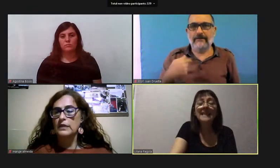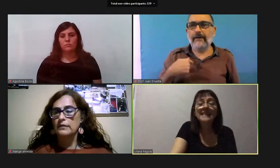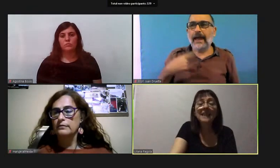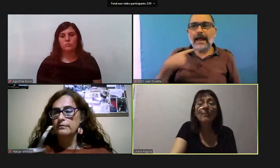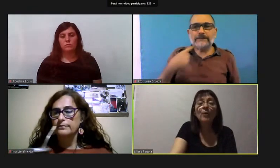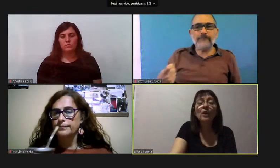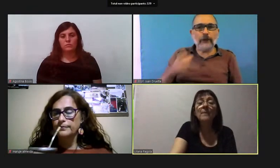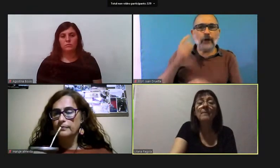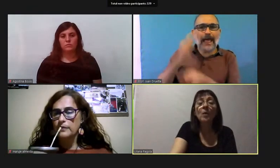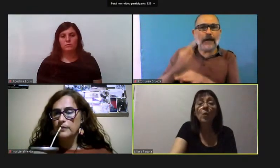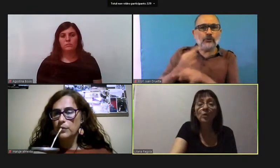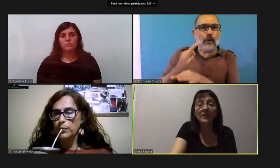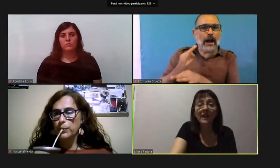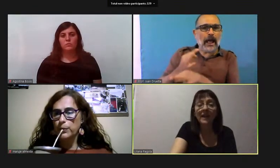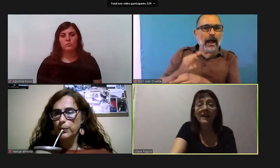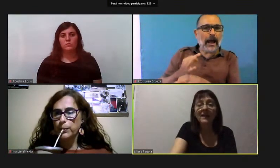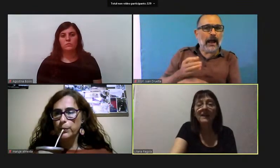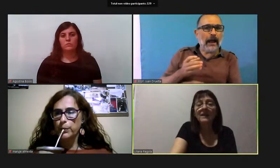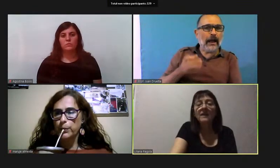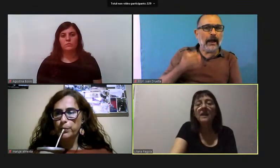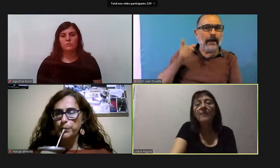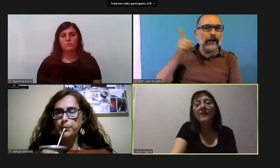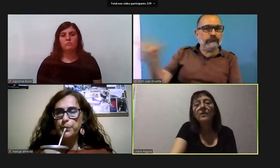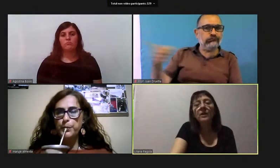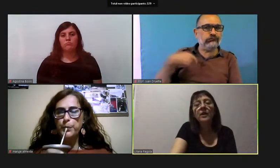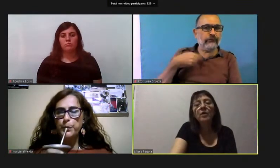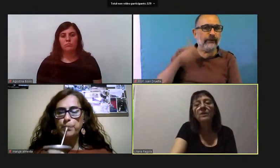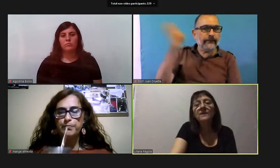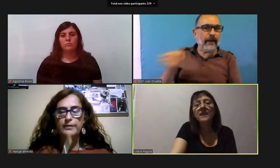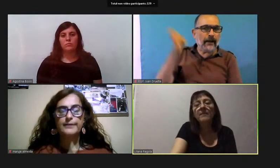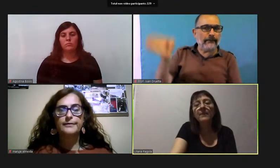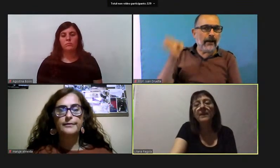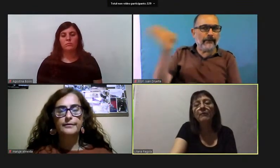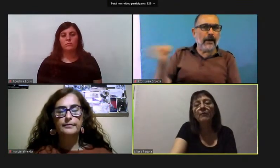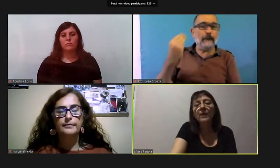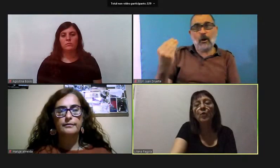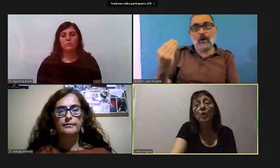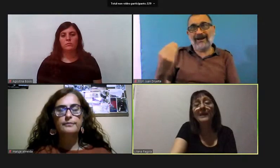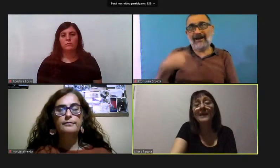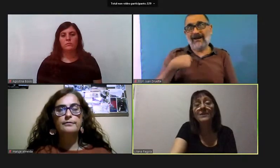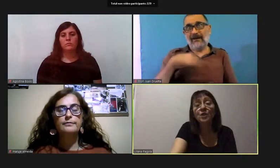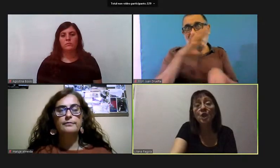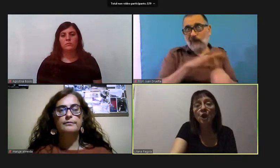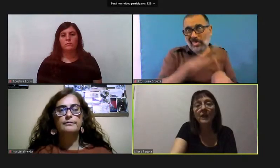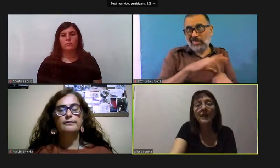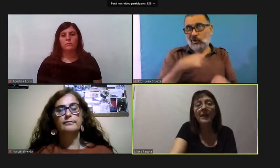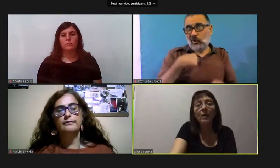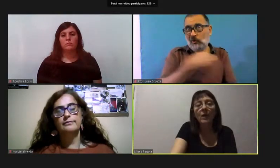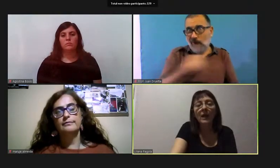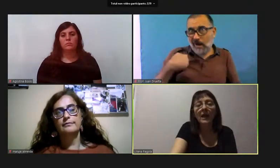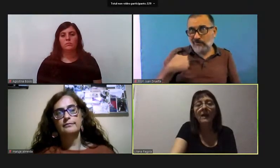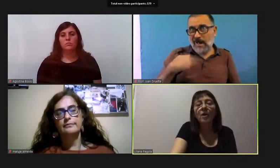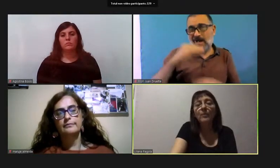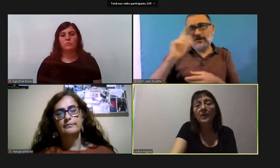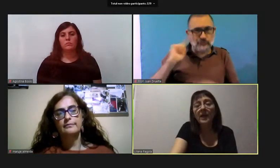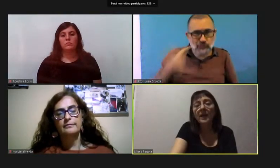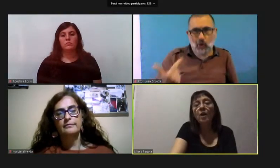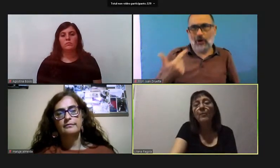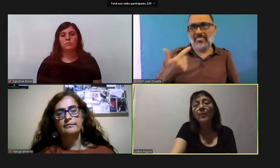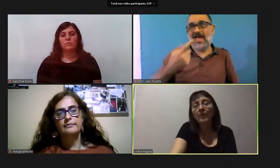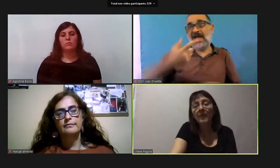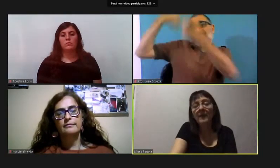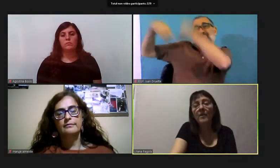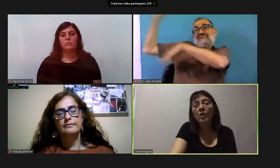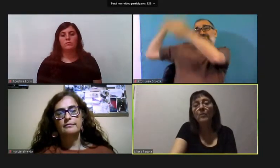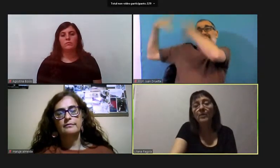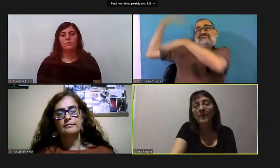yo quise, porque a mí me gusta. Y el español es como que siempre fue una obligación en la escuela. ¿Por qué?